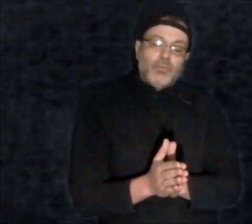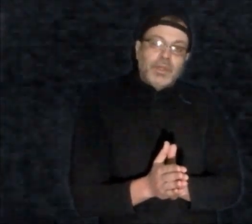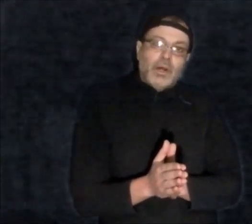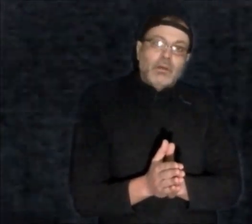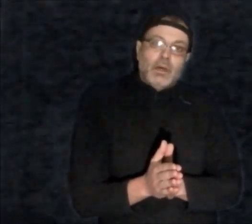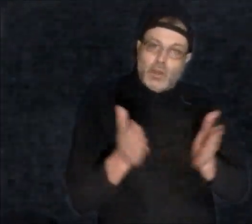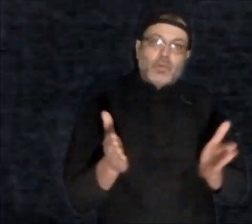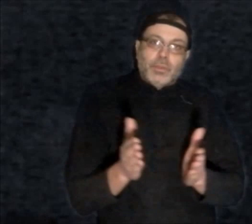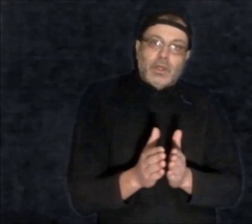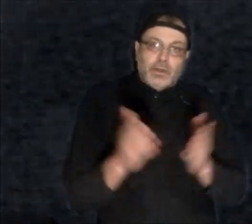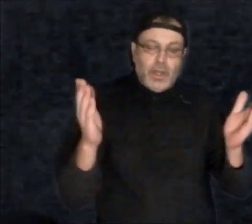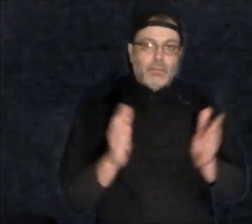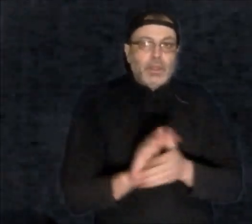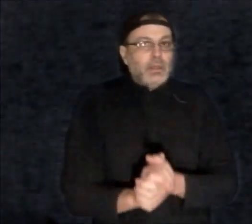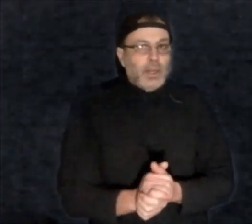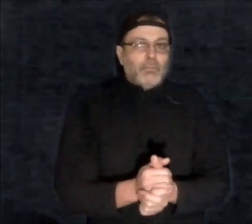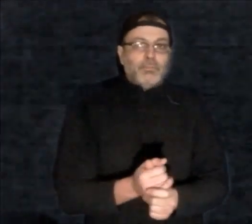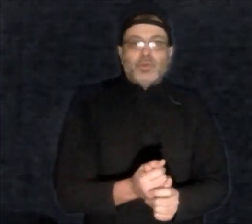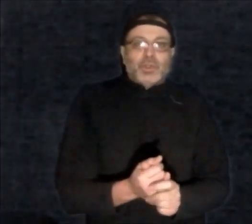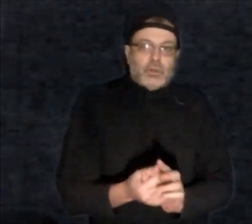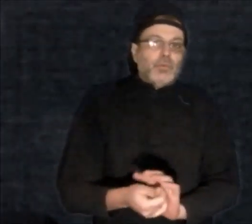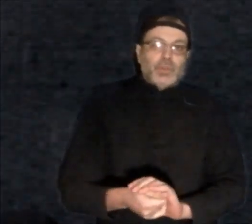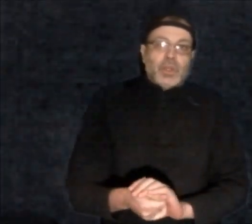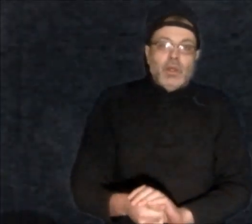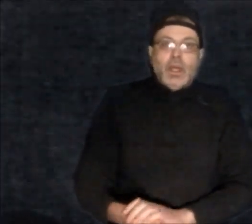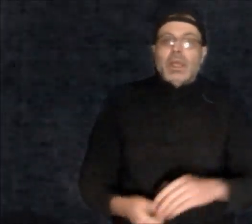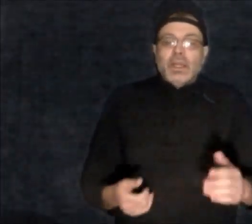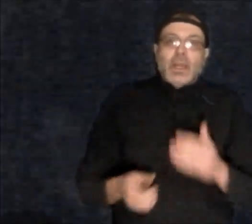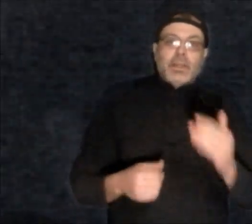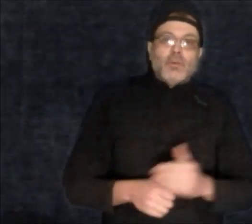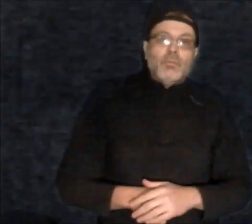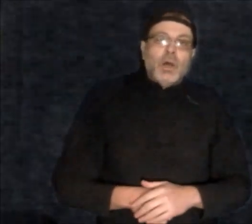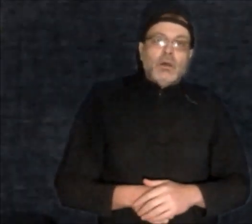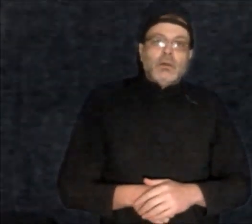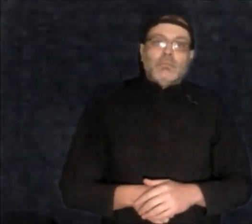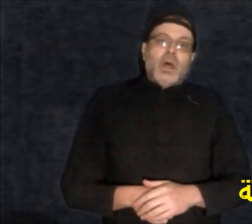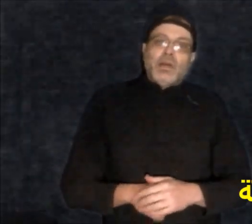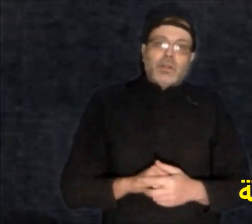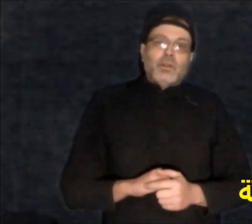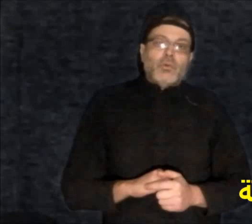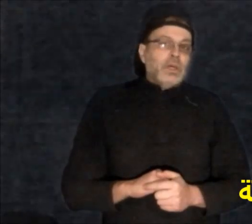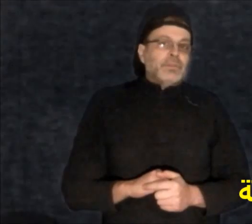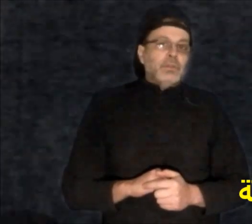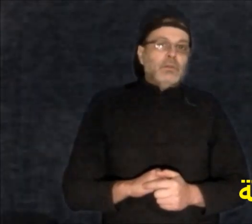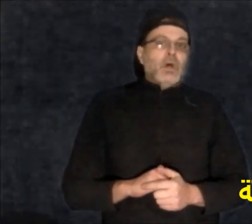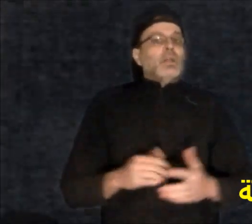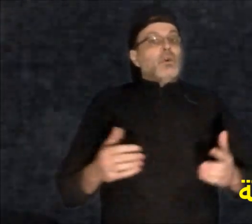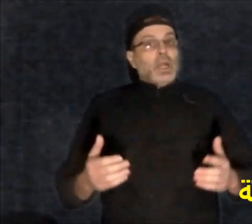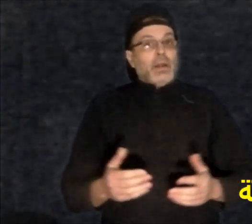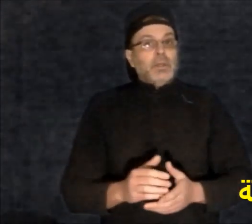أبو عبيدة؟ هل أنتم بخير؟ نعم نعم بدون شك بدون شك، لأن لديكم من أحسن اللغات وهي اللغة